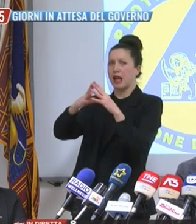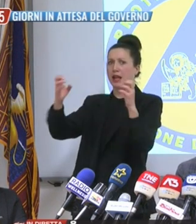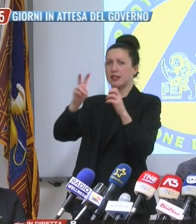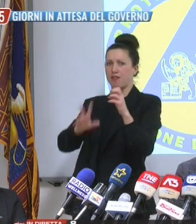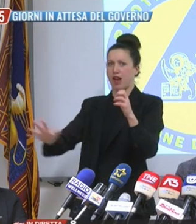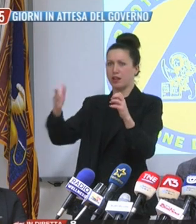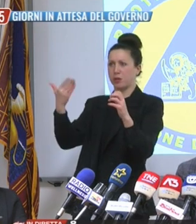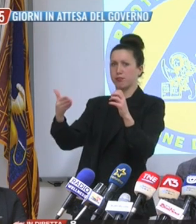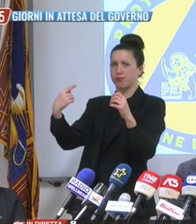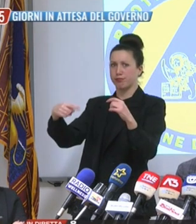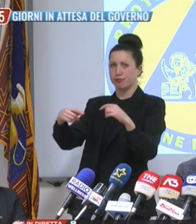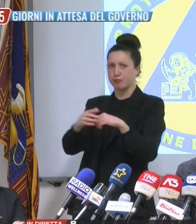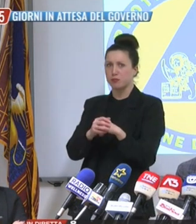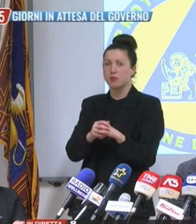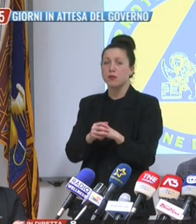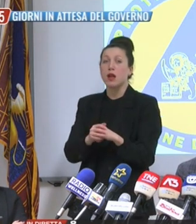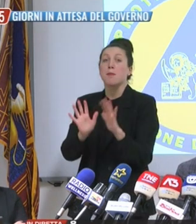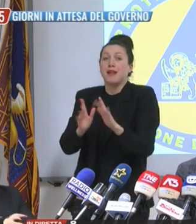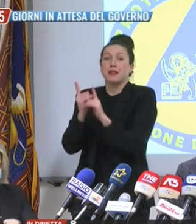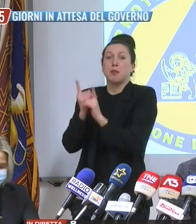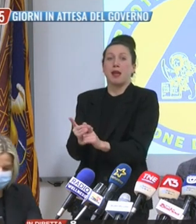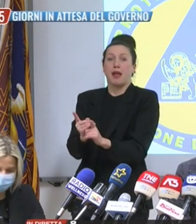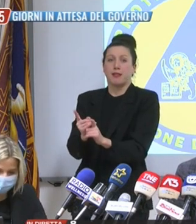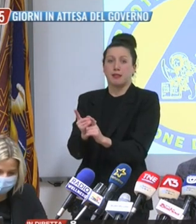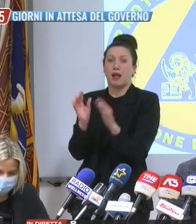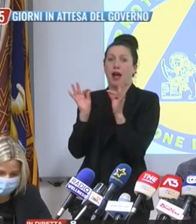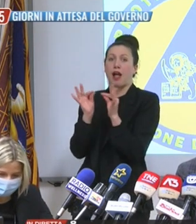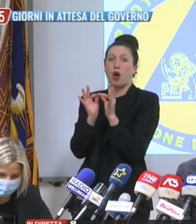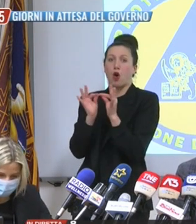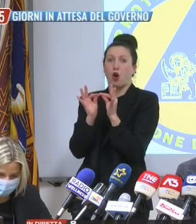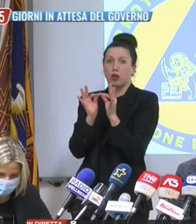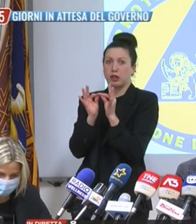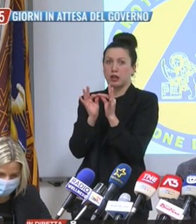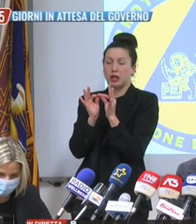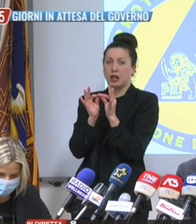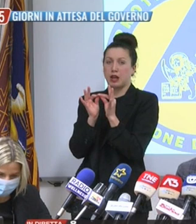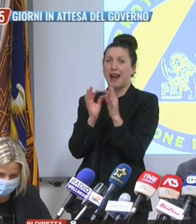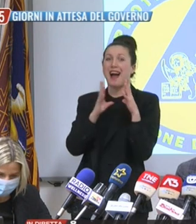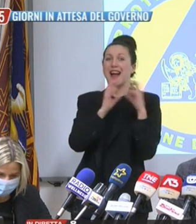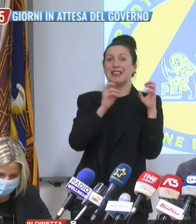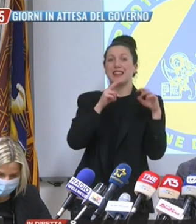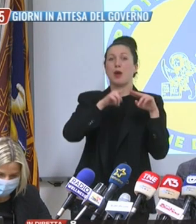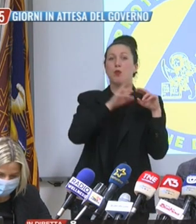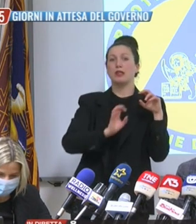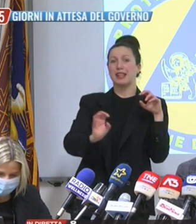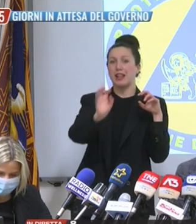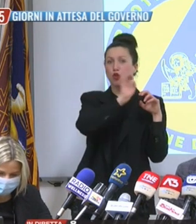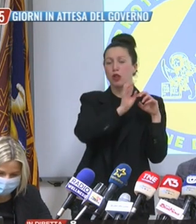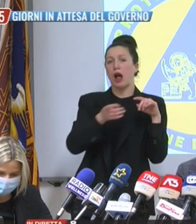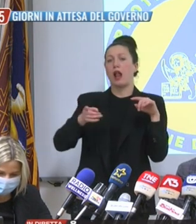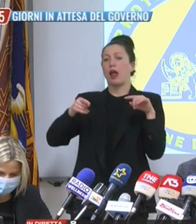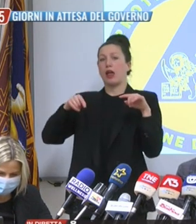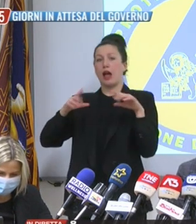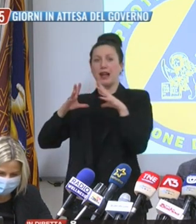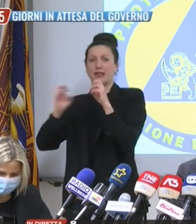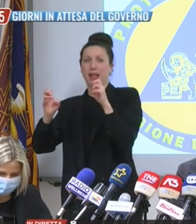che questo rientra nelle prerogative degli accordi tra la multinazionale e la, nostra, e la loro azienda. Non nego che